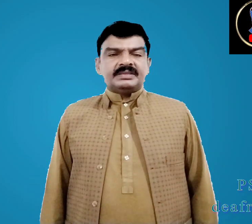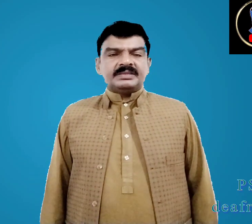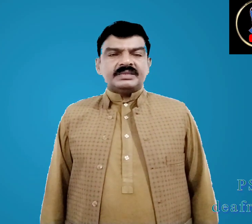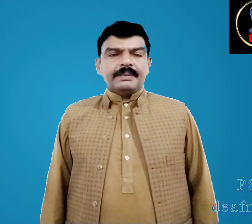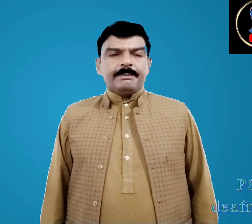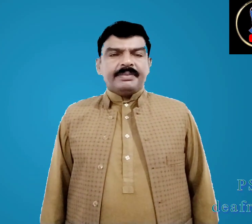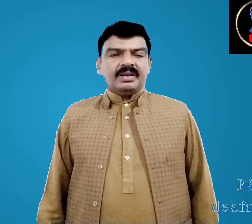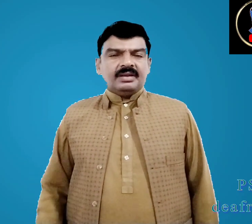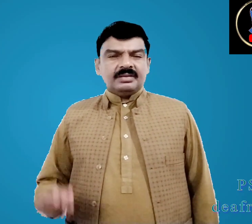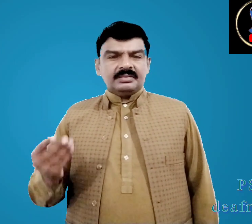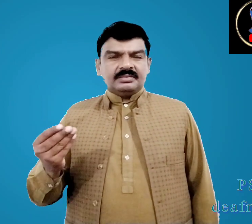सिंपल,